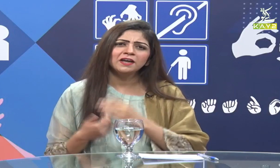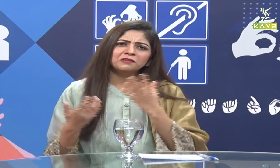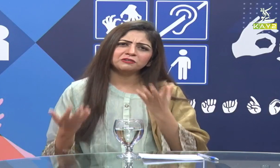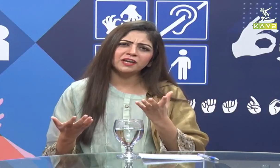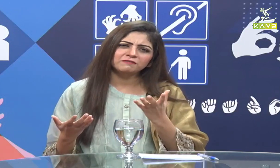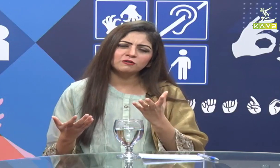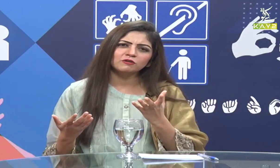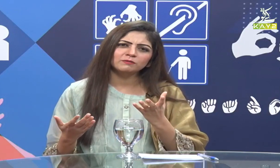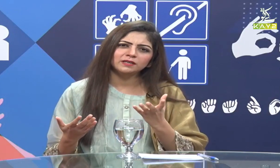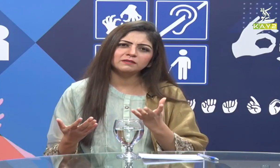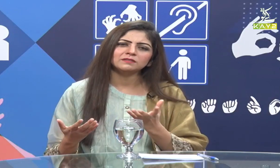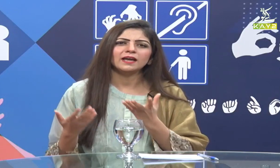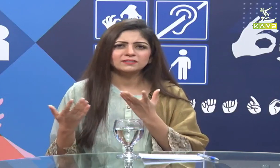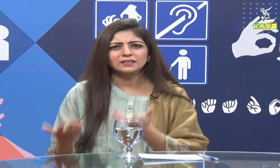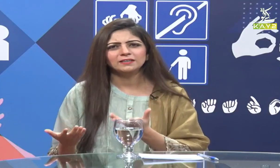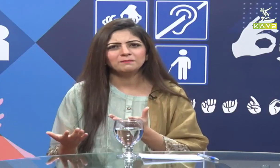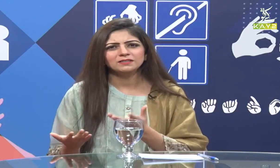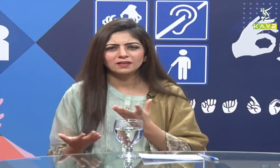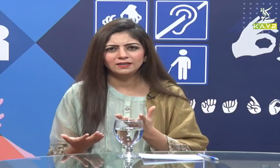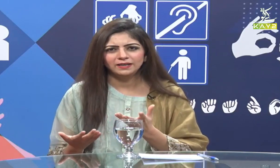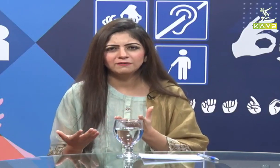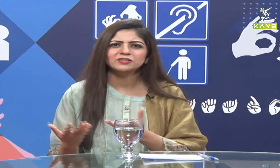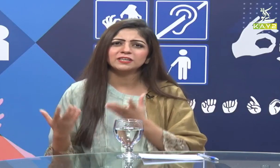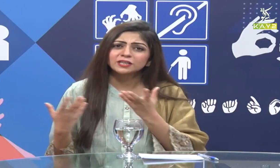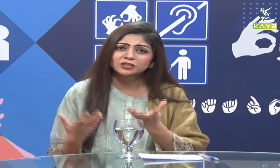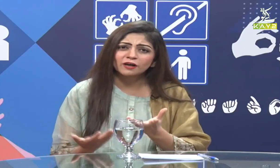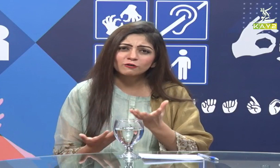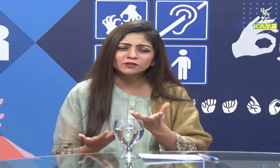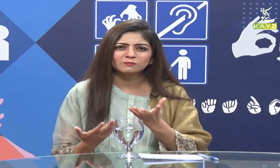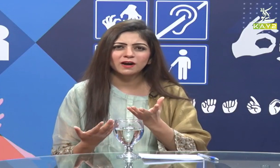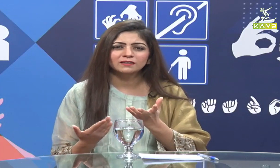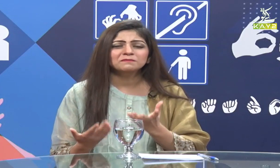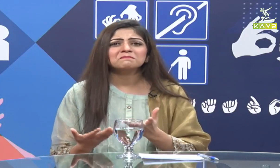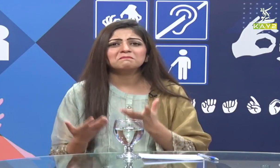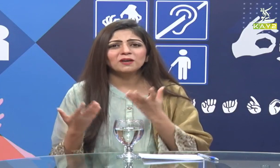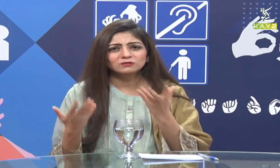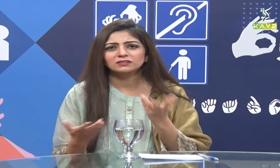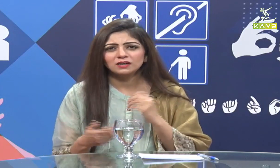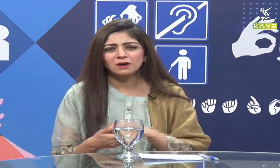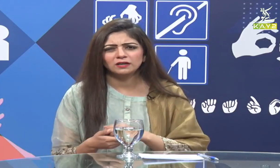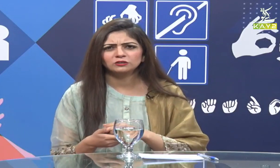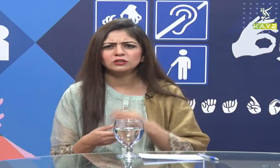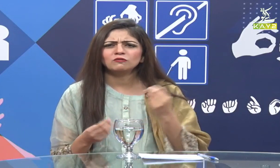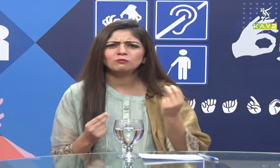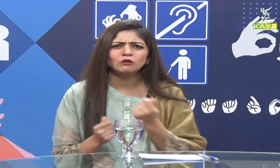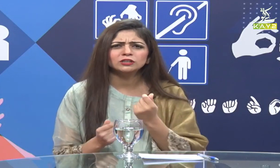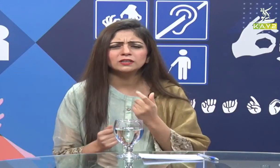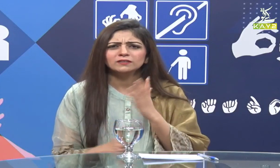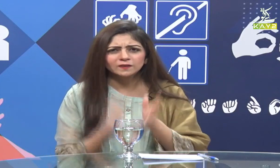तो डेफ लोगों को भी ऐसे ही अपनी साइन लैंग्वेज यानी कि इशारों की ज़ुबान पे उसी तरह महारत होती है और वो बहुत इतने तेज़ी